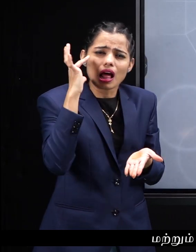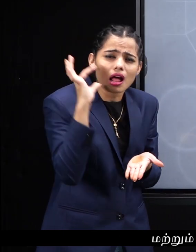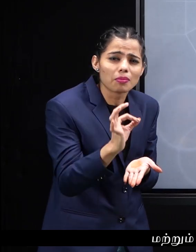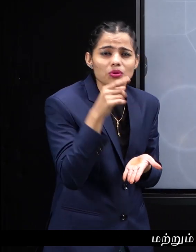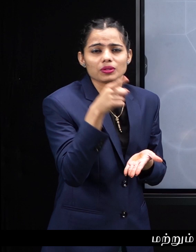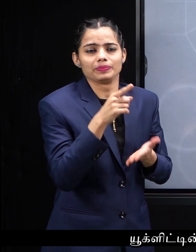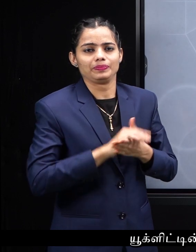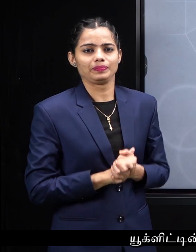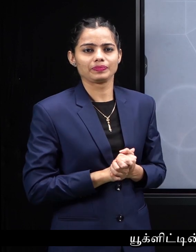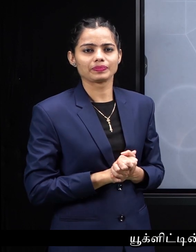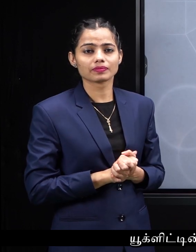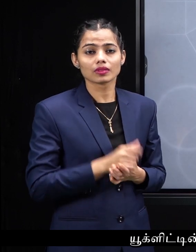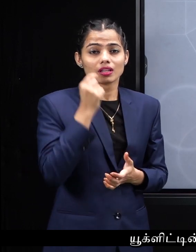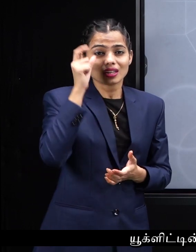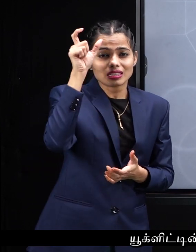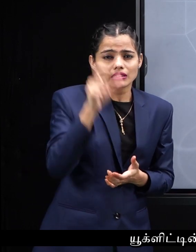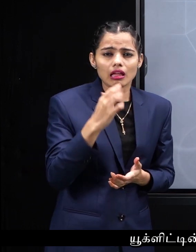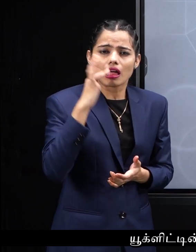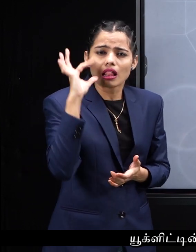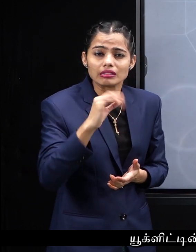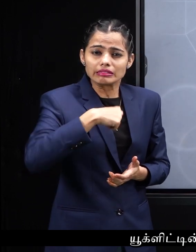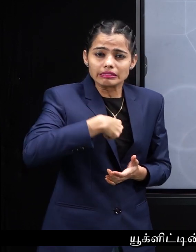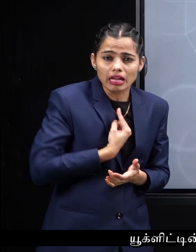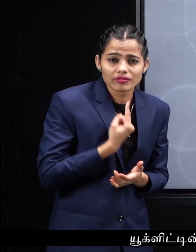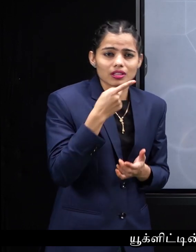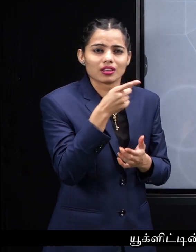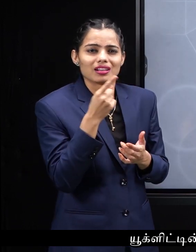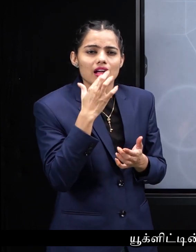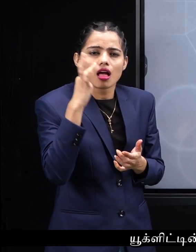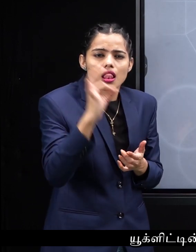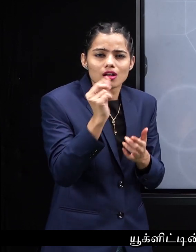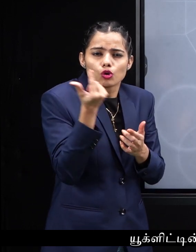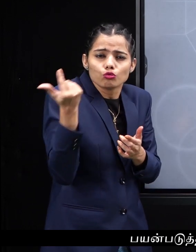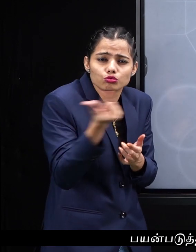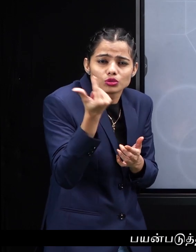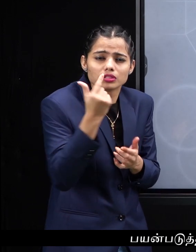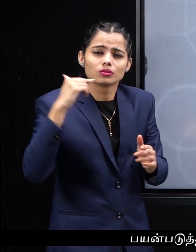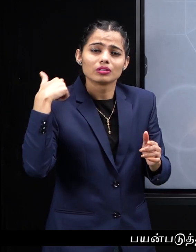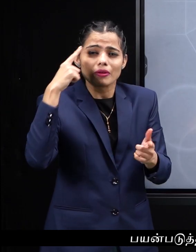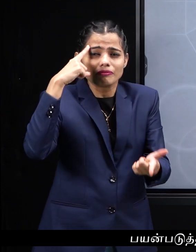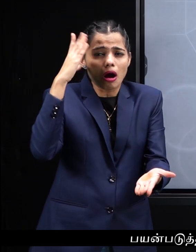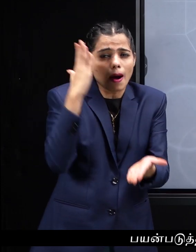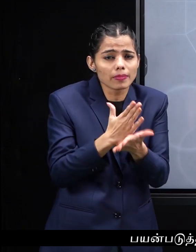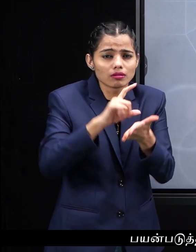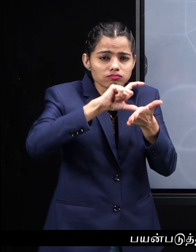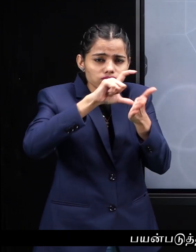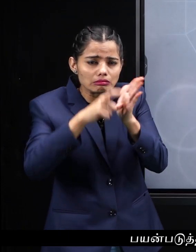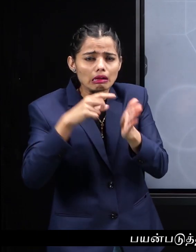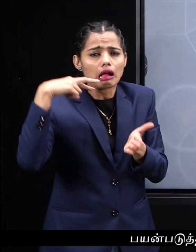கொண்டது. யூக்ளிட்டின் கோட்பாடுகள் வடிவியல் பகுத்தறிவில் அனுமானங்கள் பயன்படுத்தப்படும் சுய தெளிவான உண்மைகளை